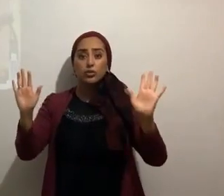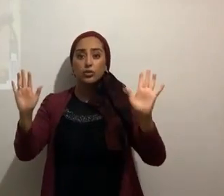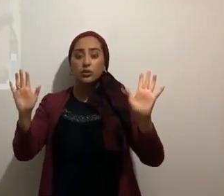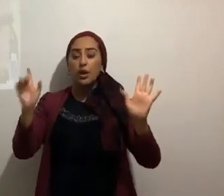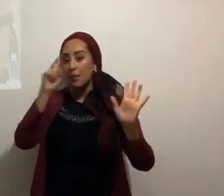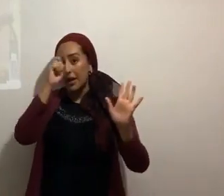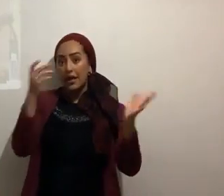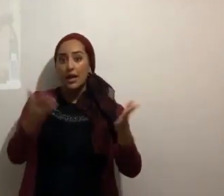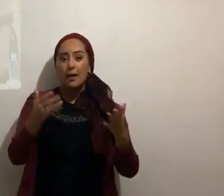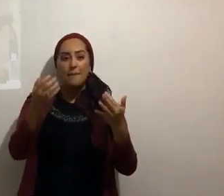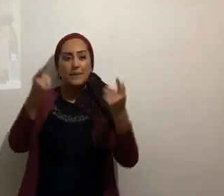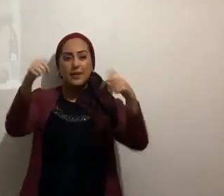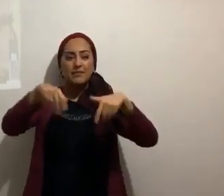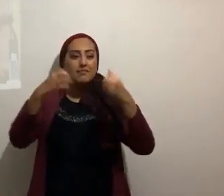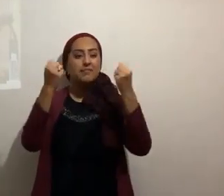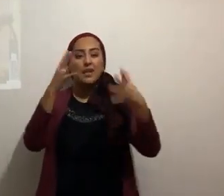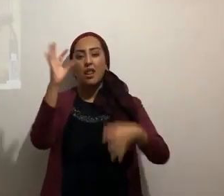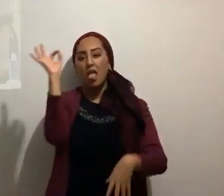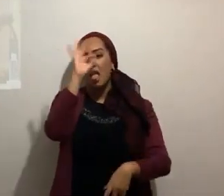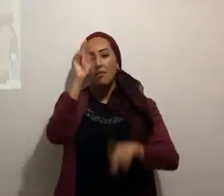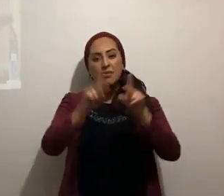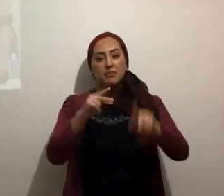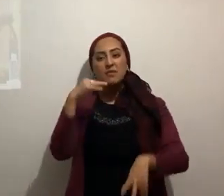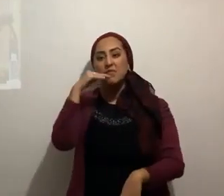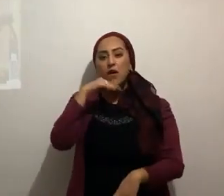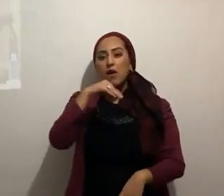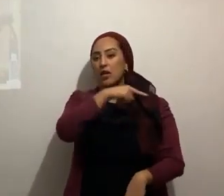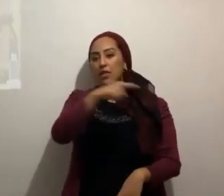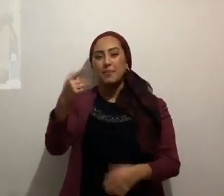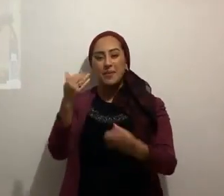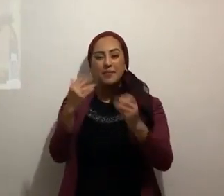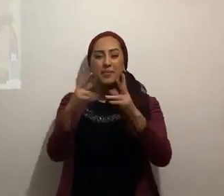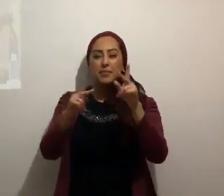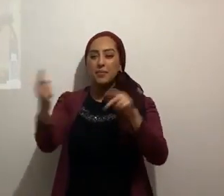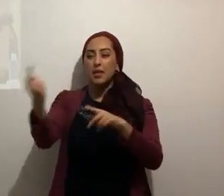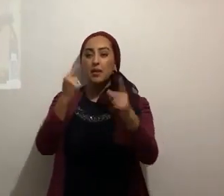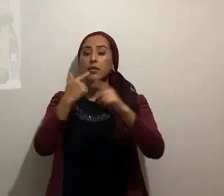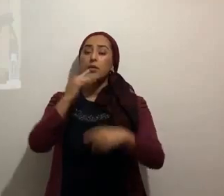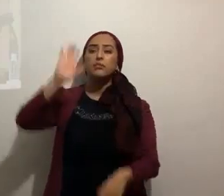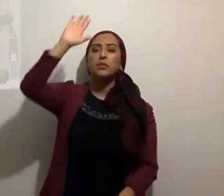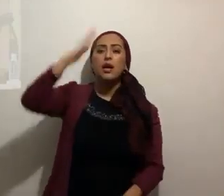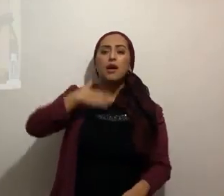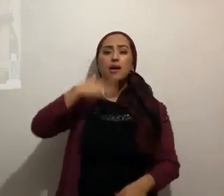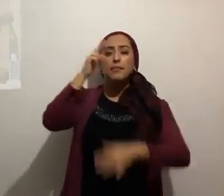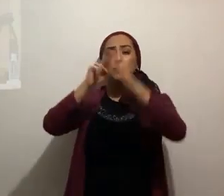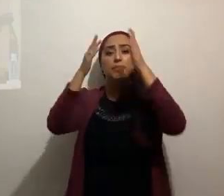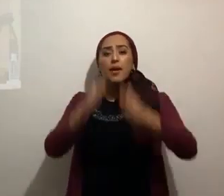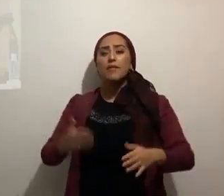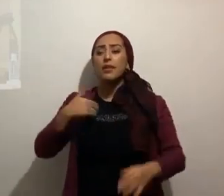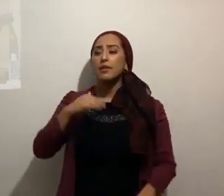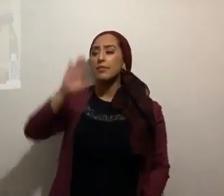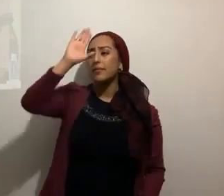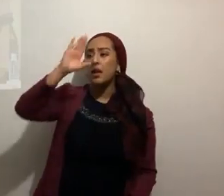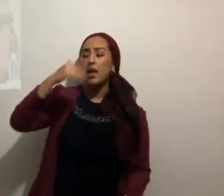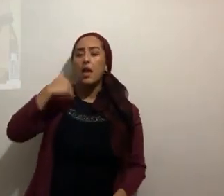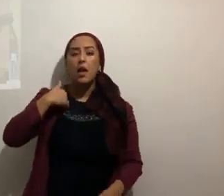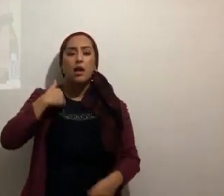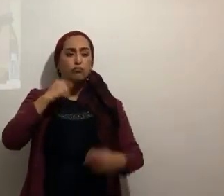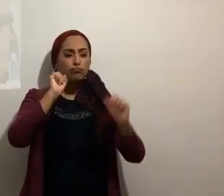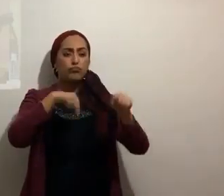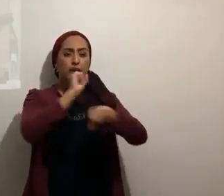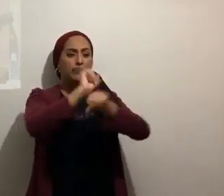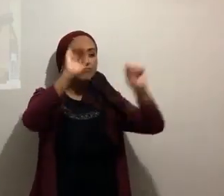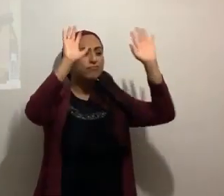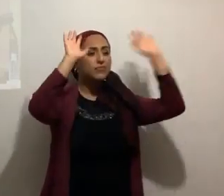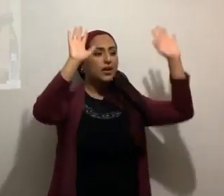Porque aquí vino mucho payaso, ridículo, hipócrita, que decía, yo soy profeta, yo soy esto, yo tengo don de lenguas, y yo